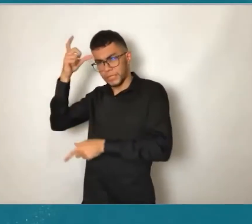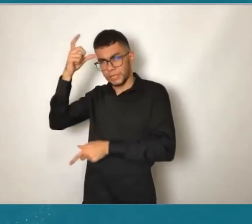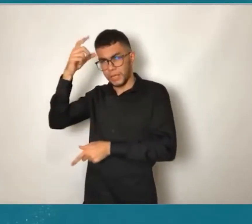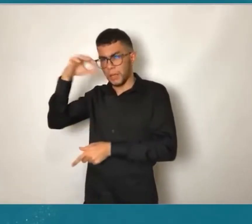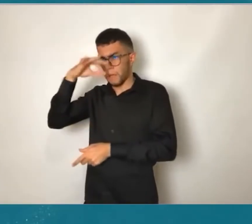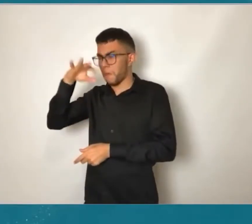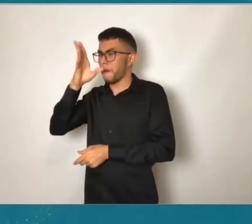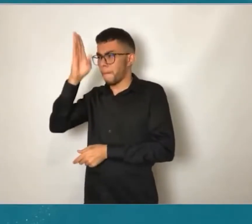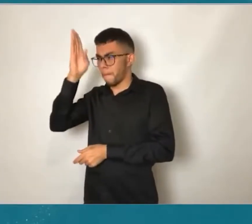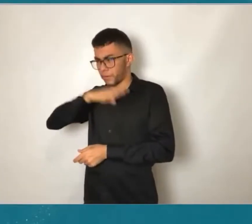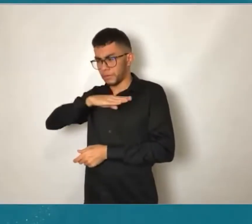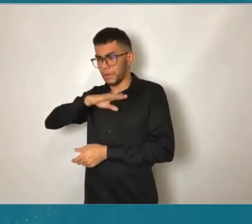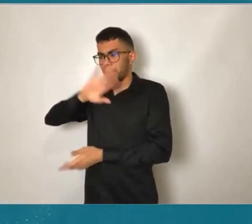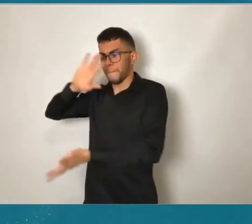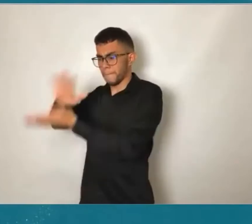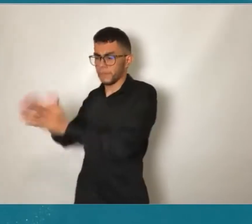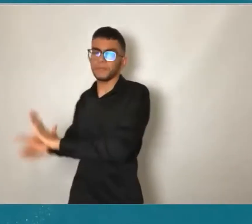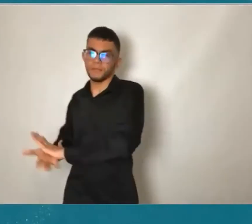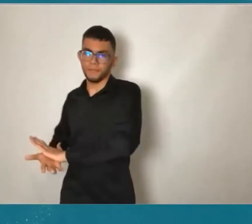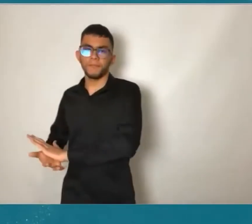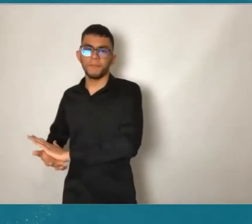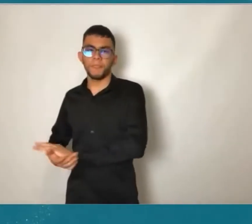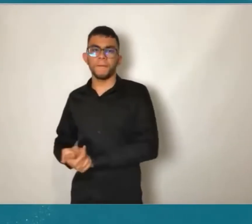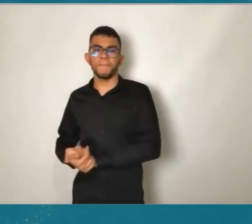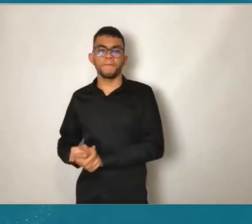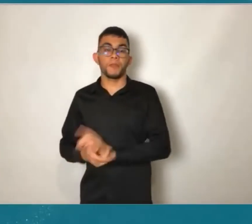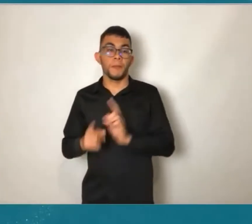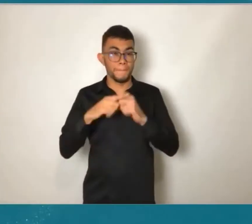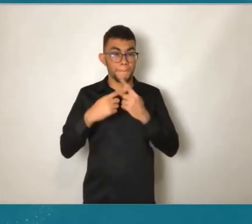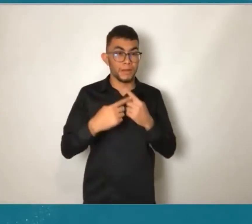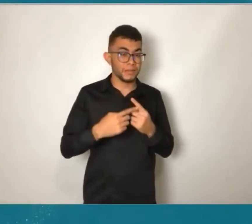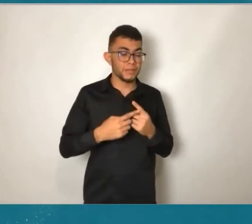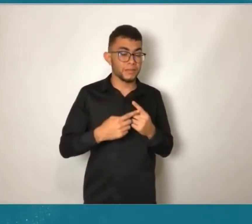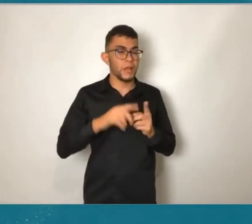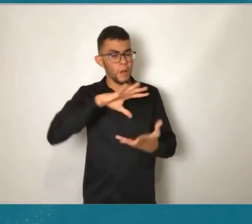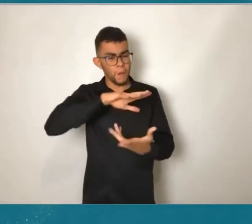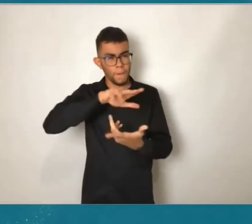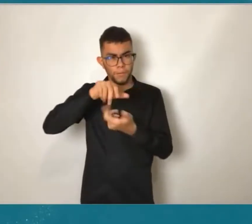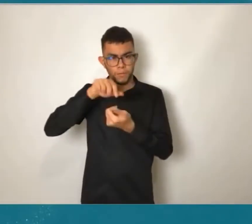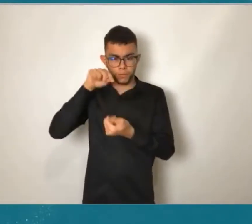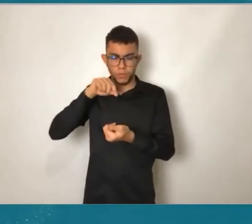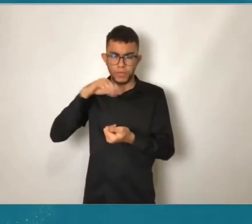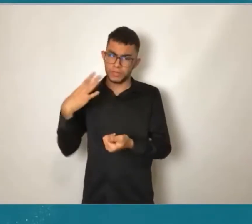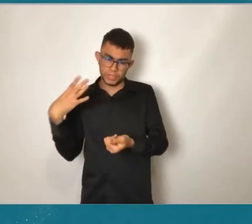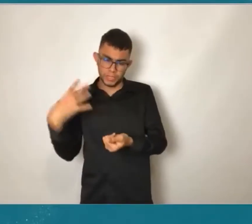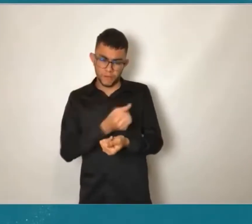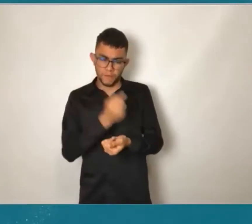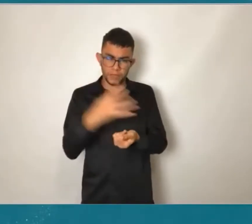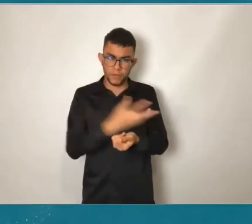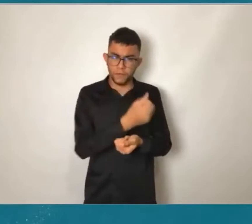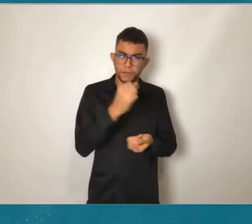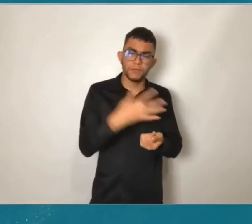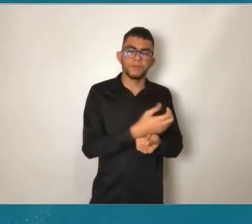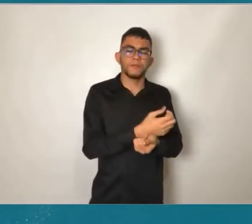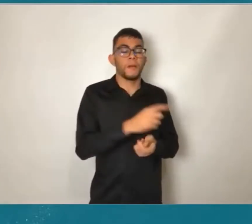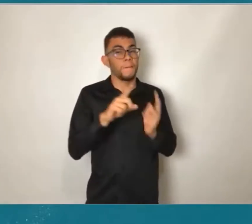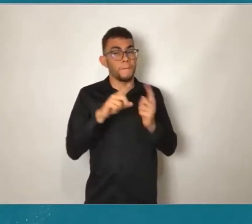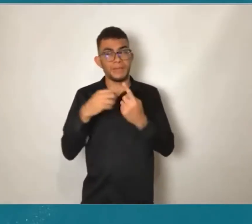hoje. Irmãos, vamos zerar. Dizer para o Senhor, Senhor, eu não, a partir de hoje, não